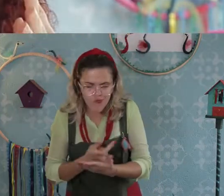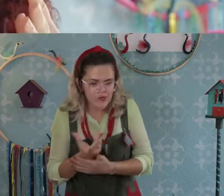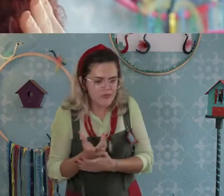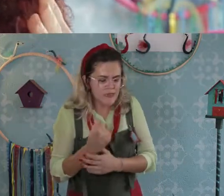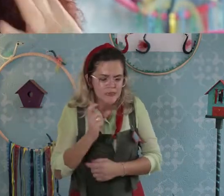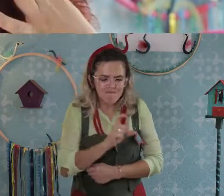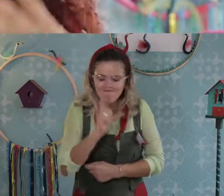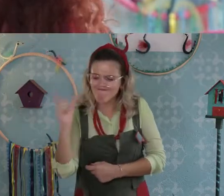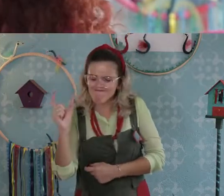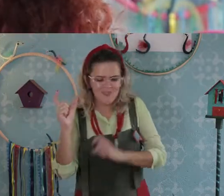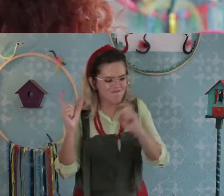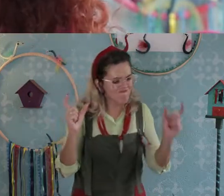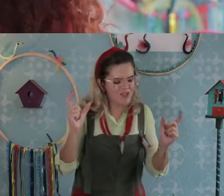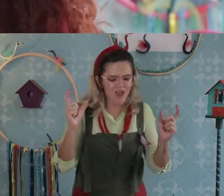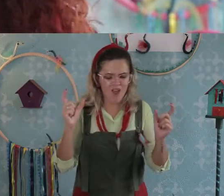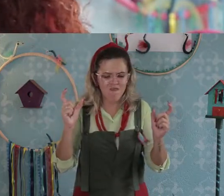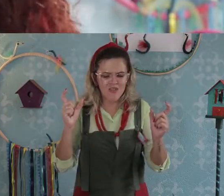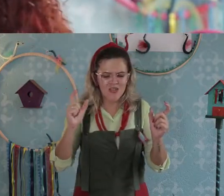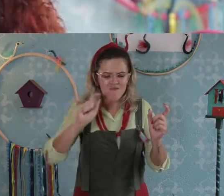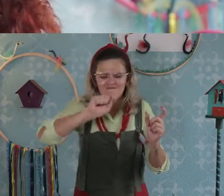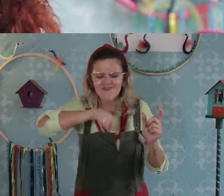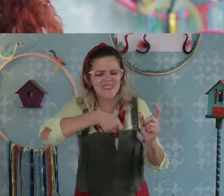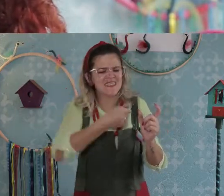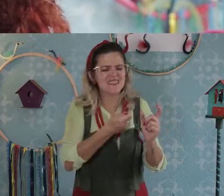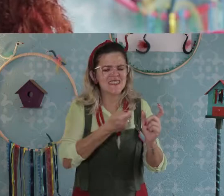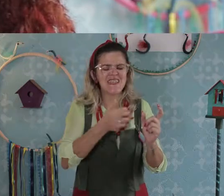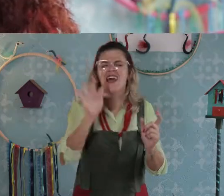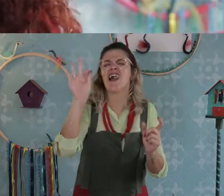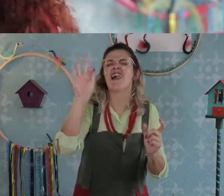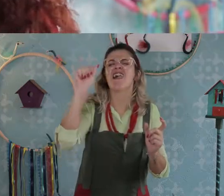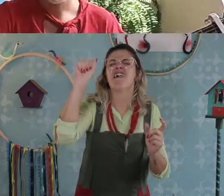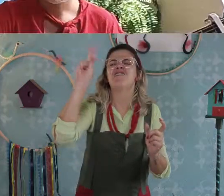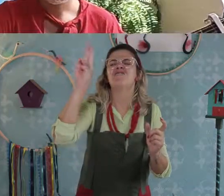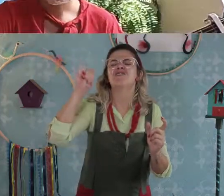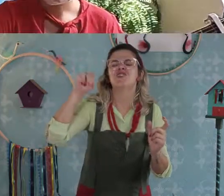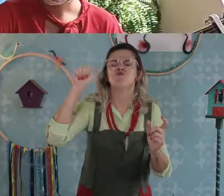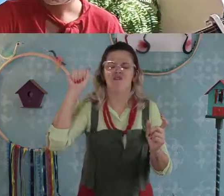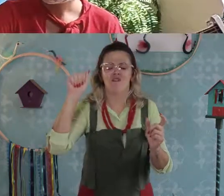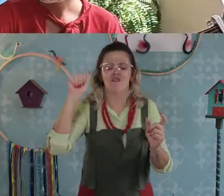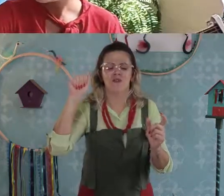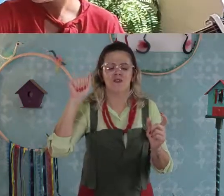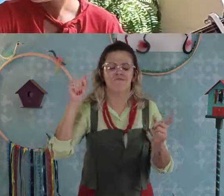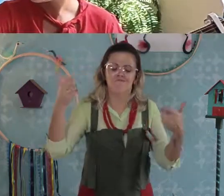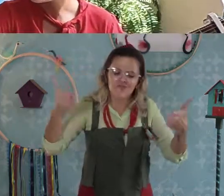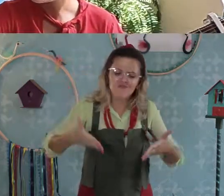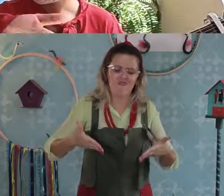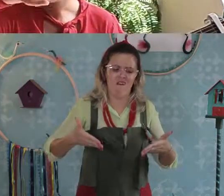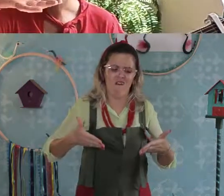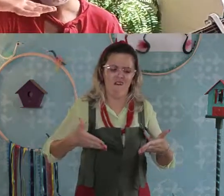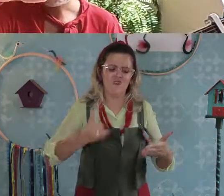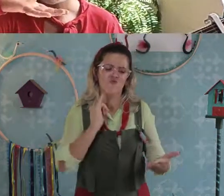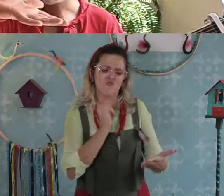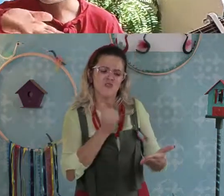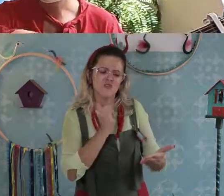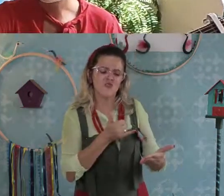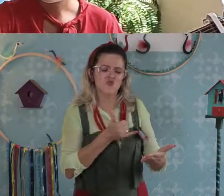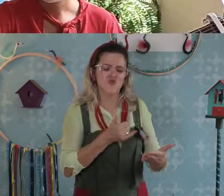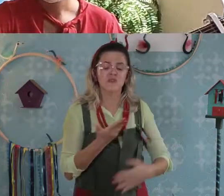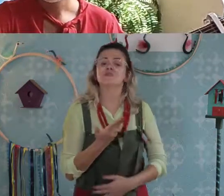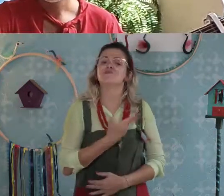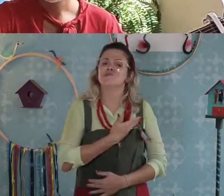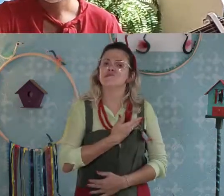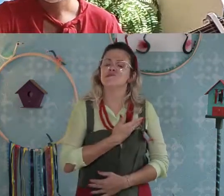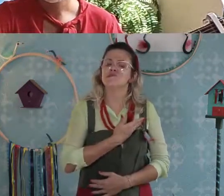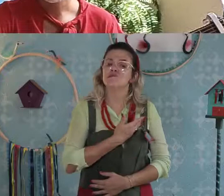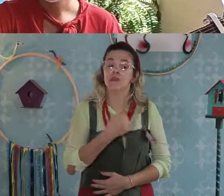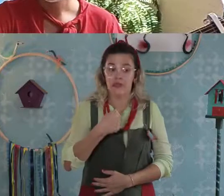Fauna, talvez eu não vou conseguir, mas já que é uma história de amizade, eu vou pedir ajuda